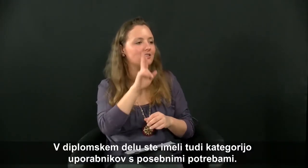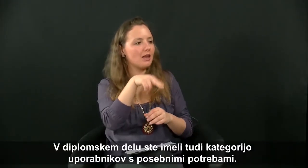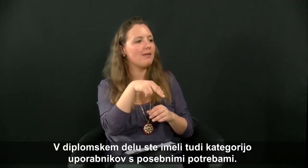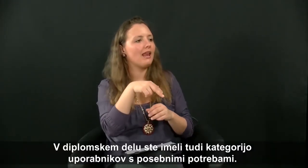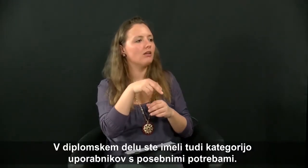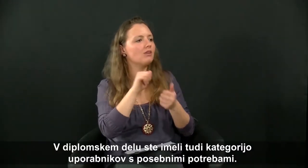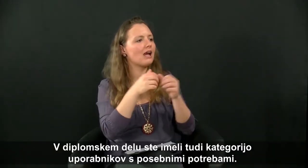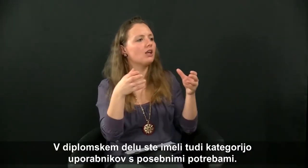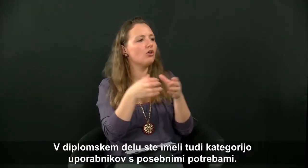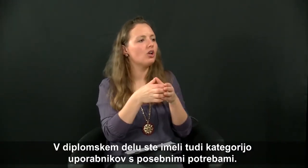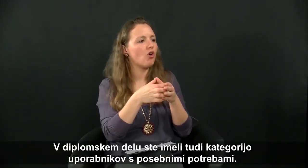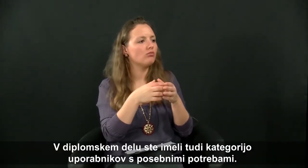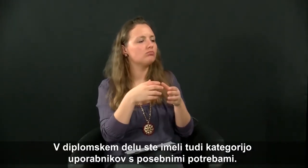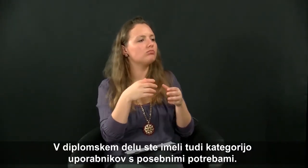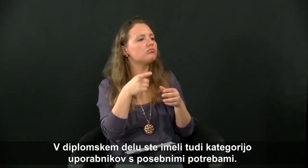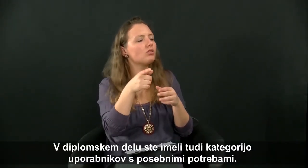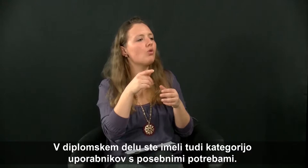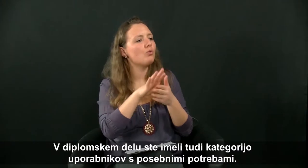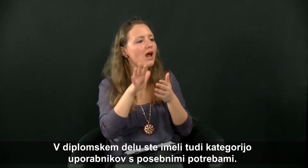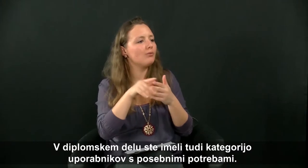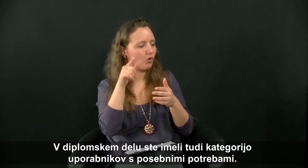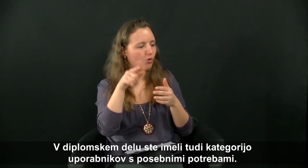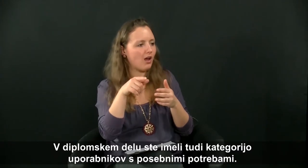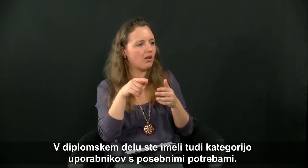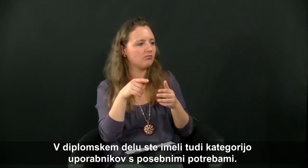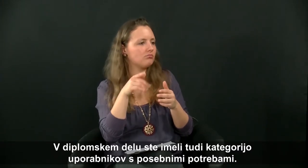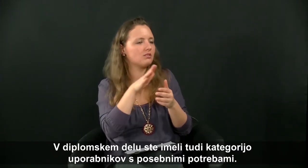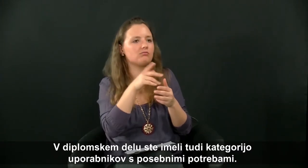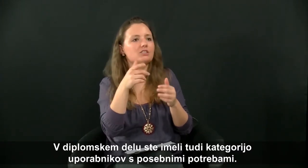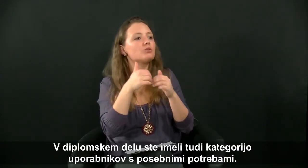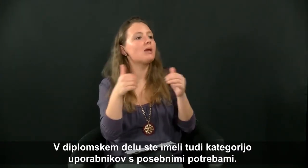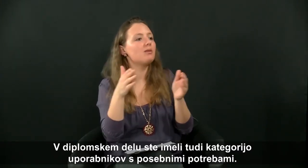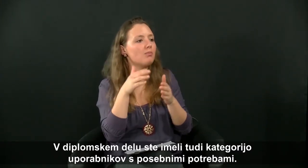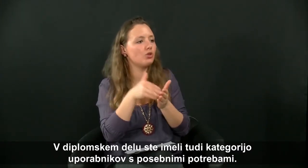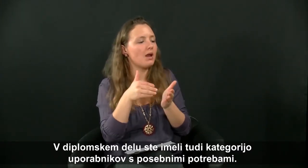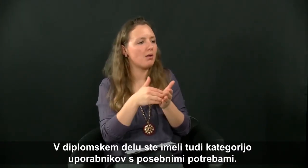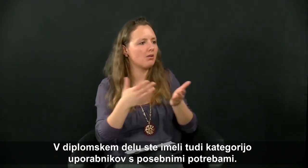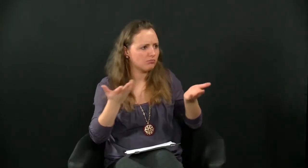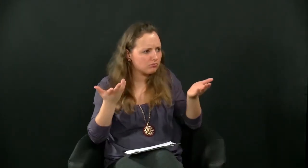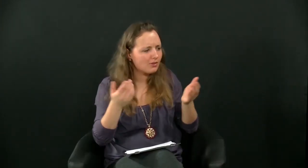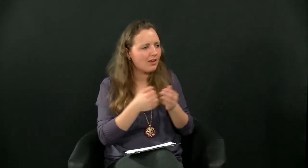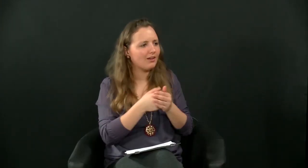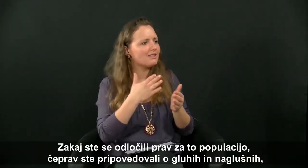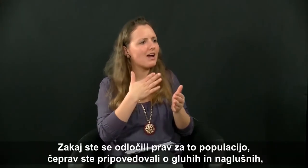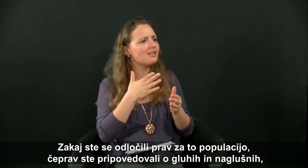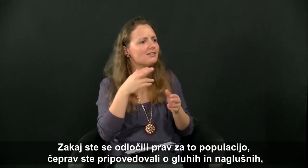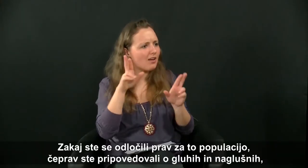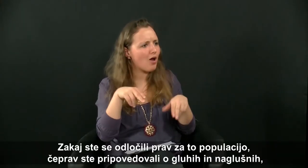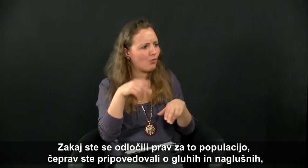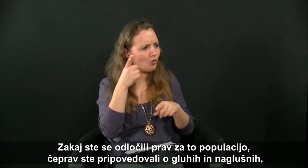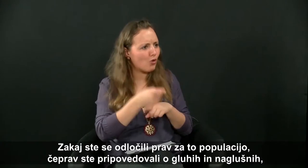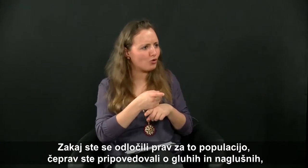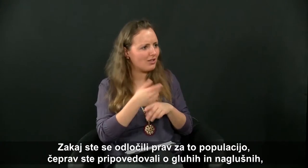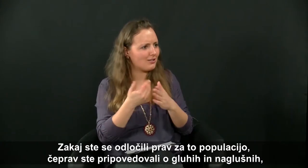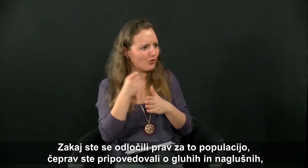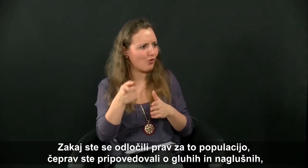nalogi ste imeli kategorijo uporabnikov, ja, s posebnimi potrebami. Takrat ste se